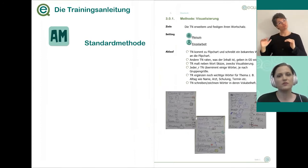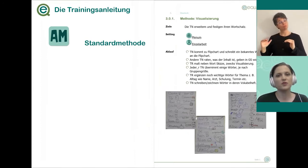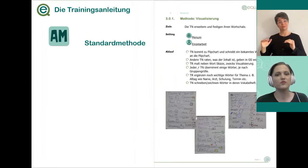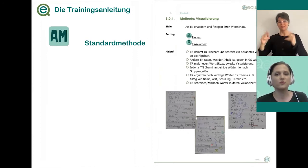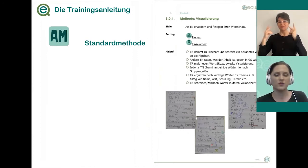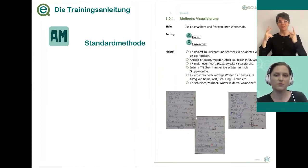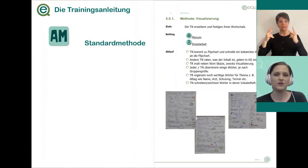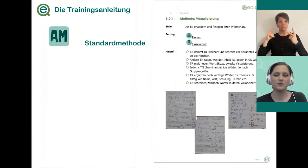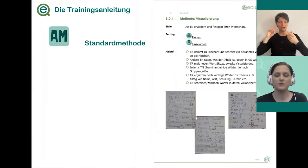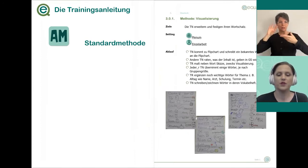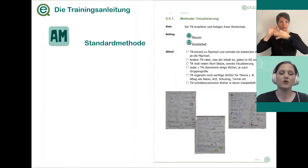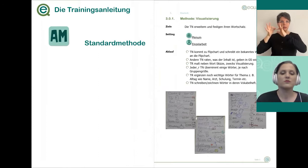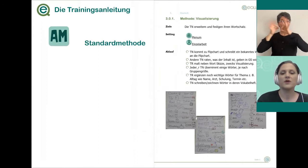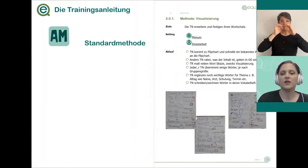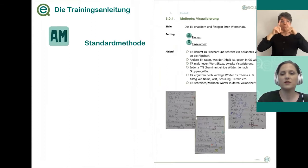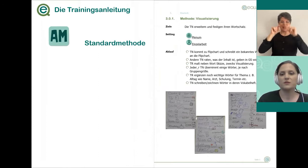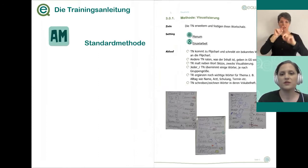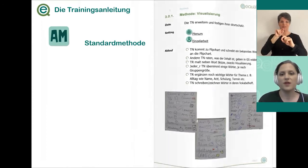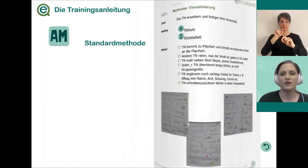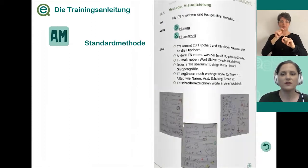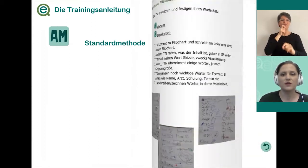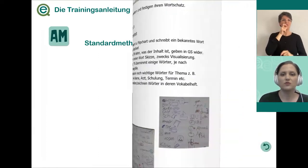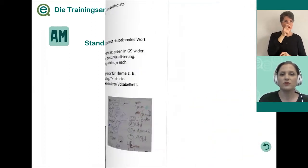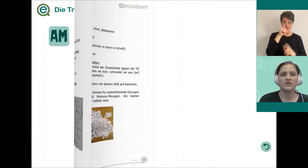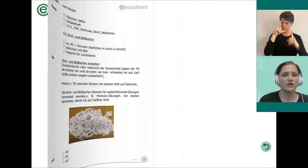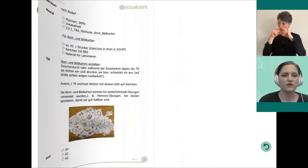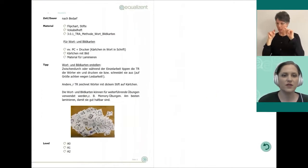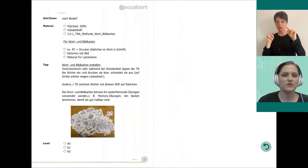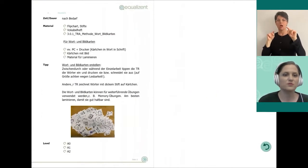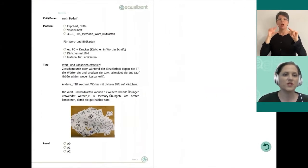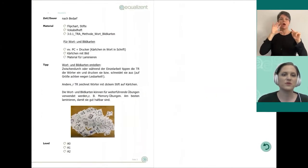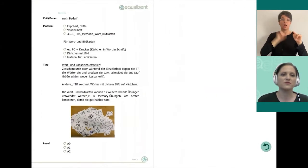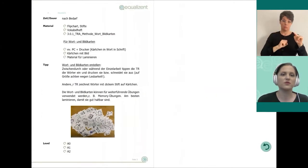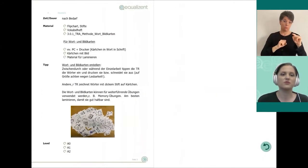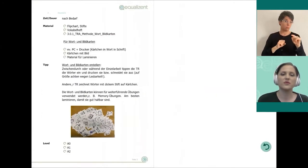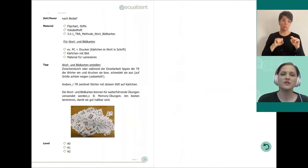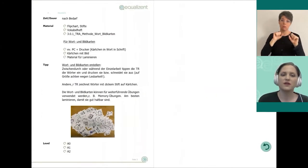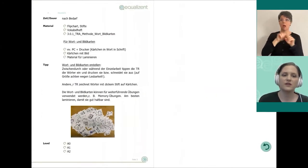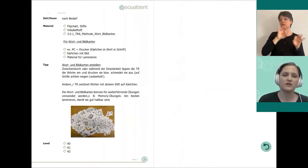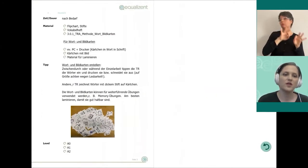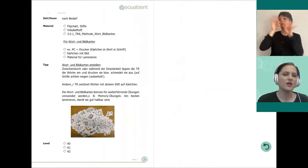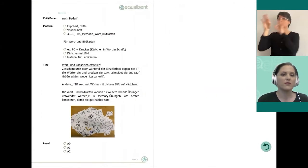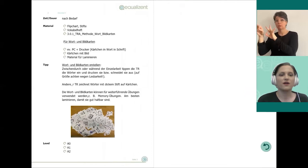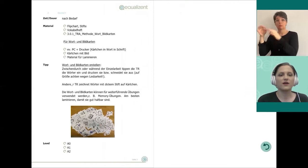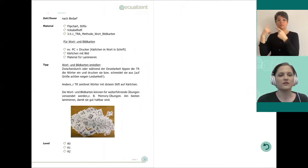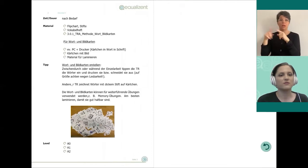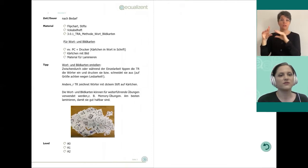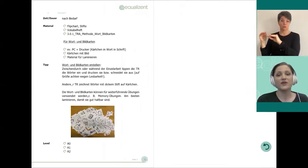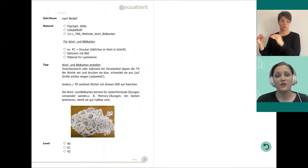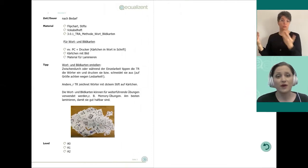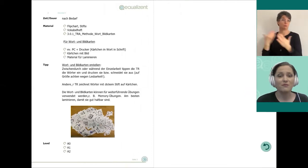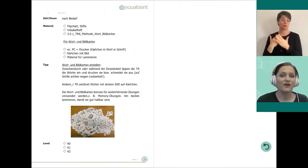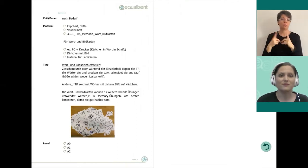ist auch immer die Verknüpfung mit den Bildern. Und man kann diese Materialien dann auch universell verwenden, zum Beispiel als Wort- und Bildkarten. Man kann